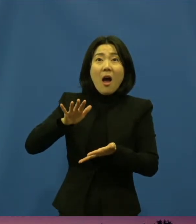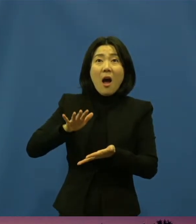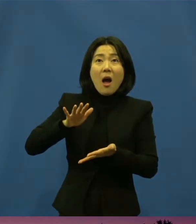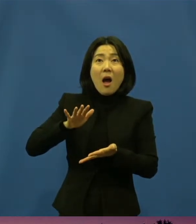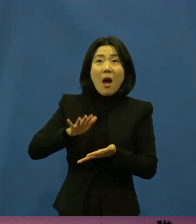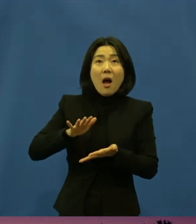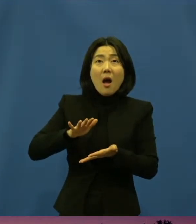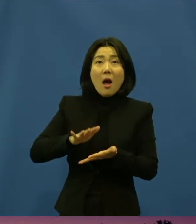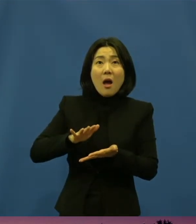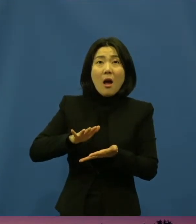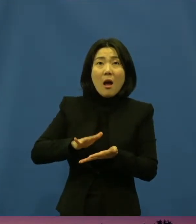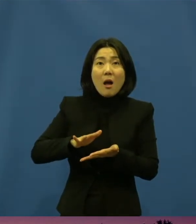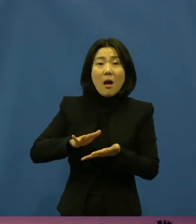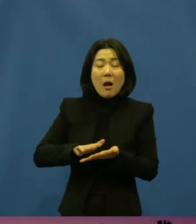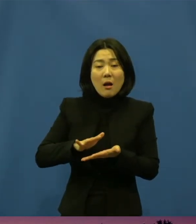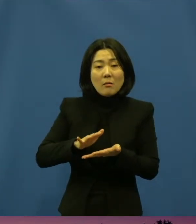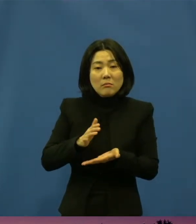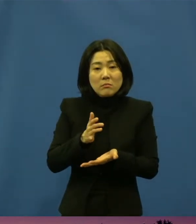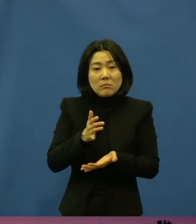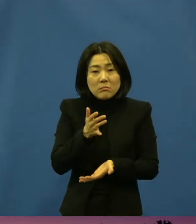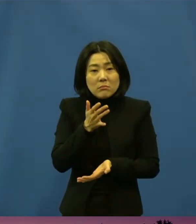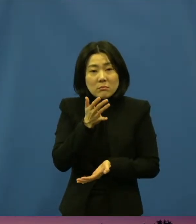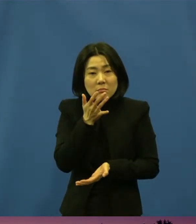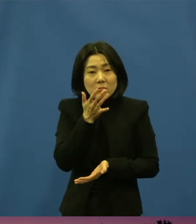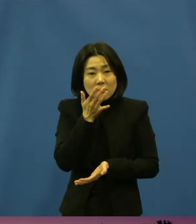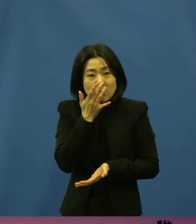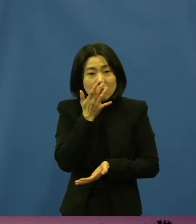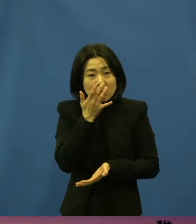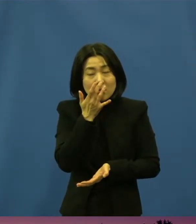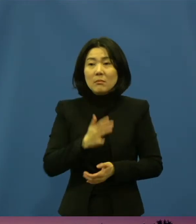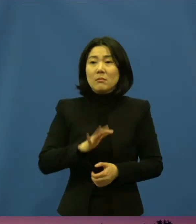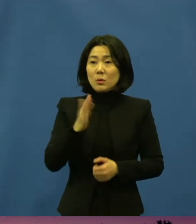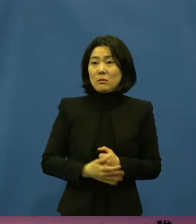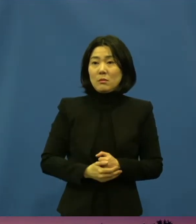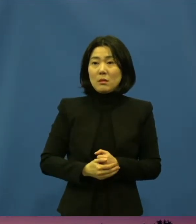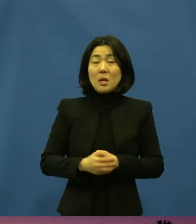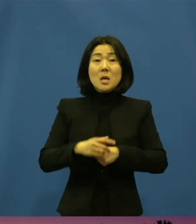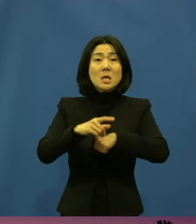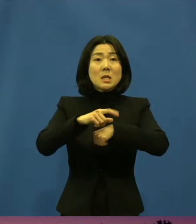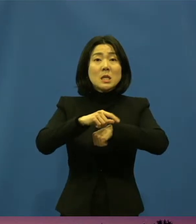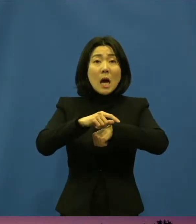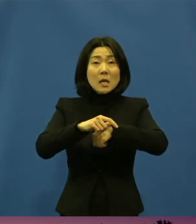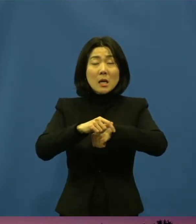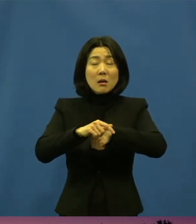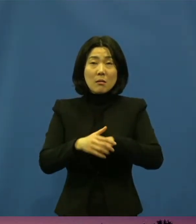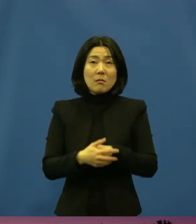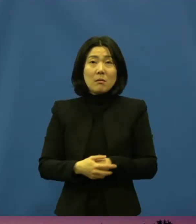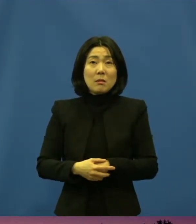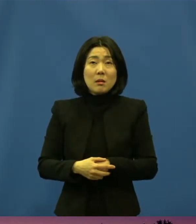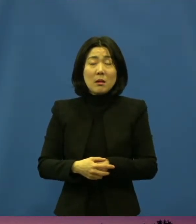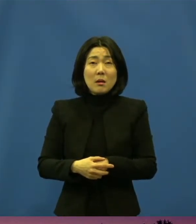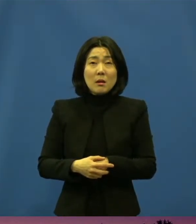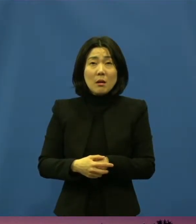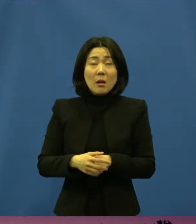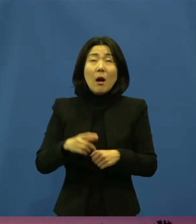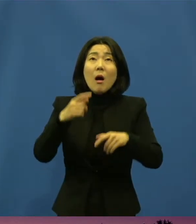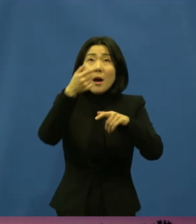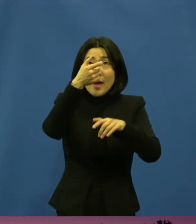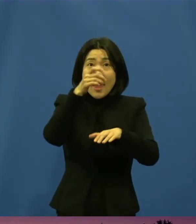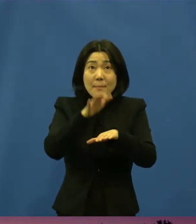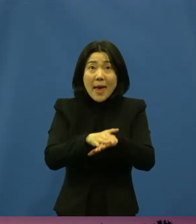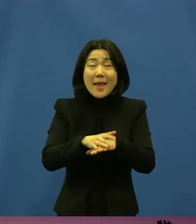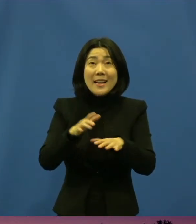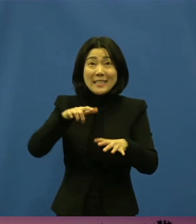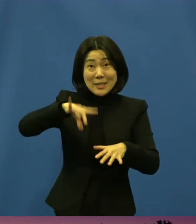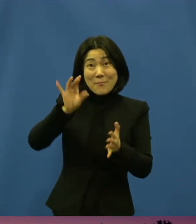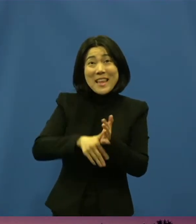주일 날을 그냥 빠지지 않아요. 주일 예배를 계속 온전하게 드리지 않는 거죠.